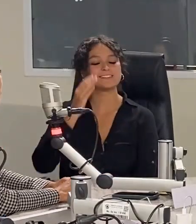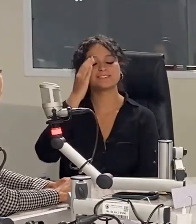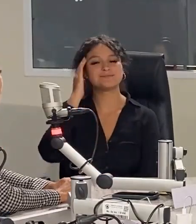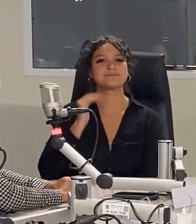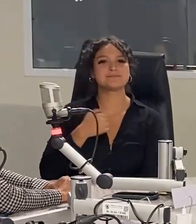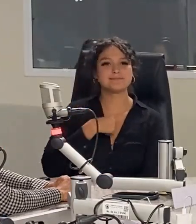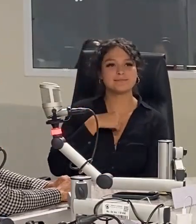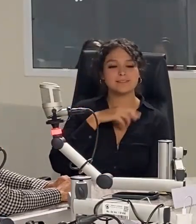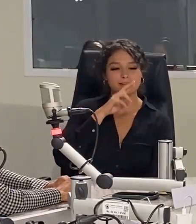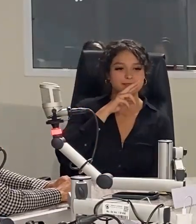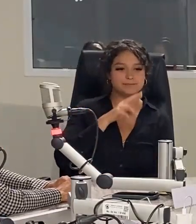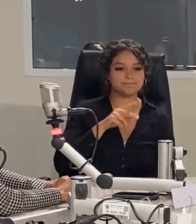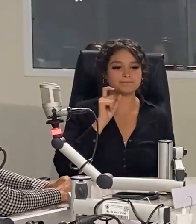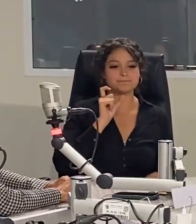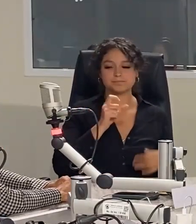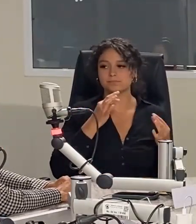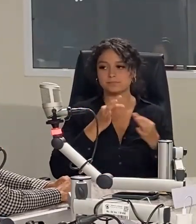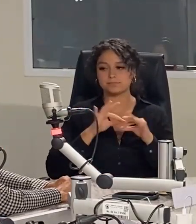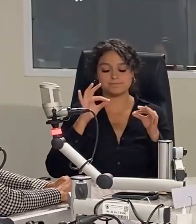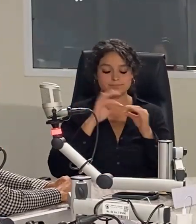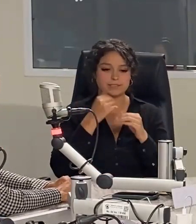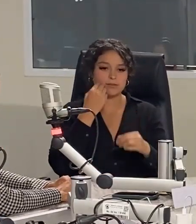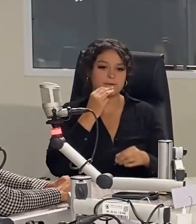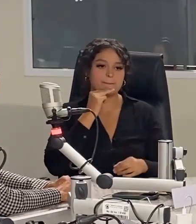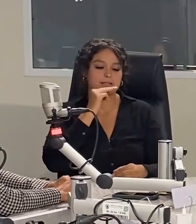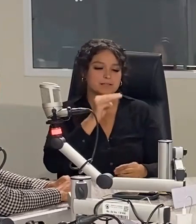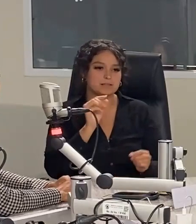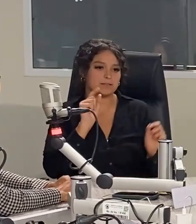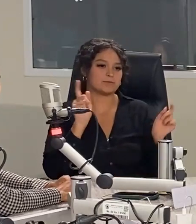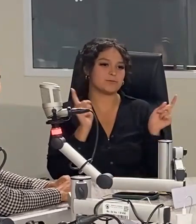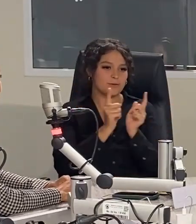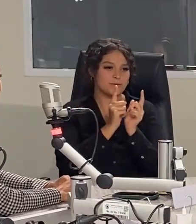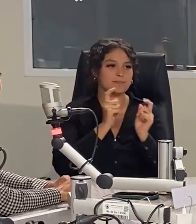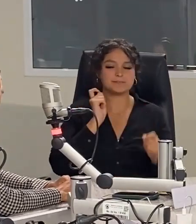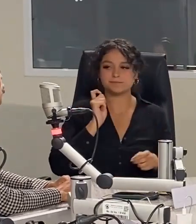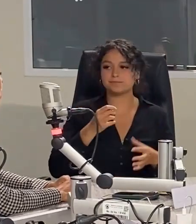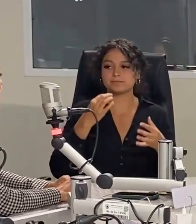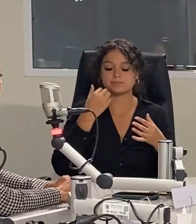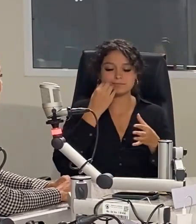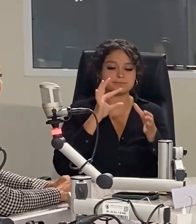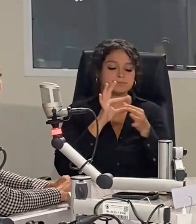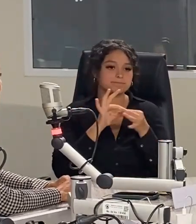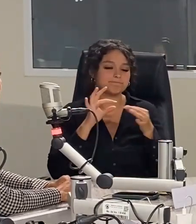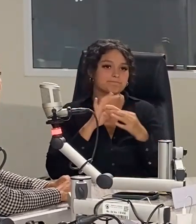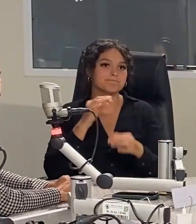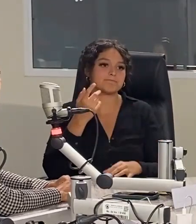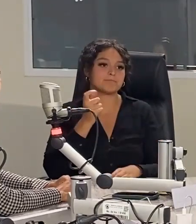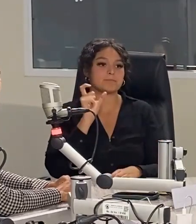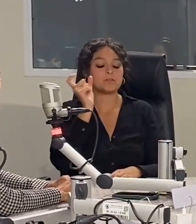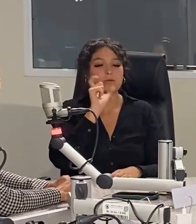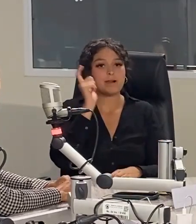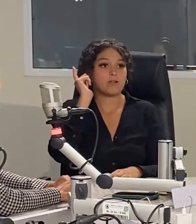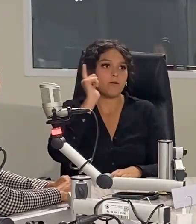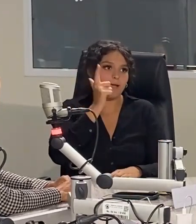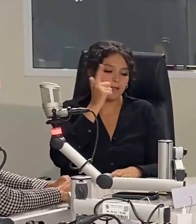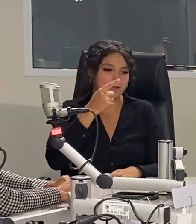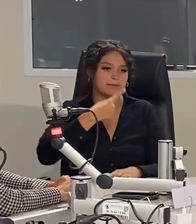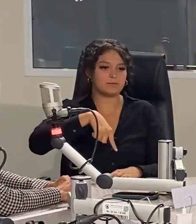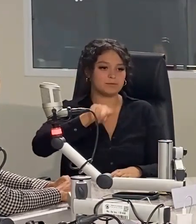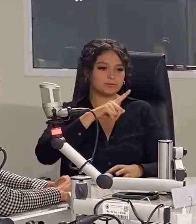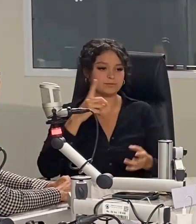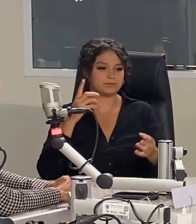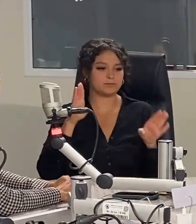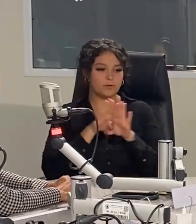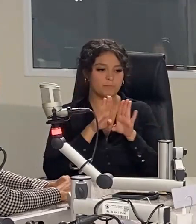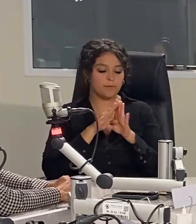Bueno, mi mensaje es muy breve. Solamente